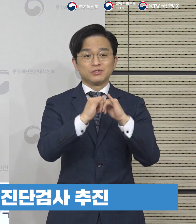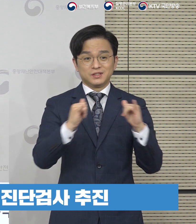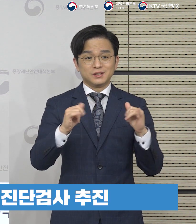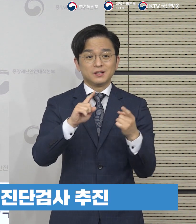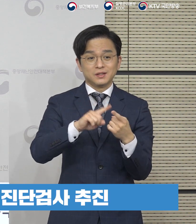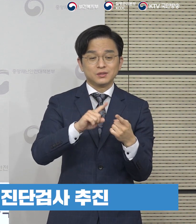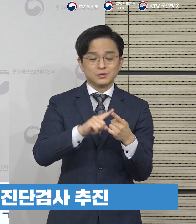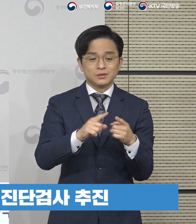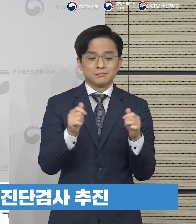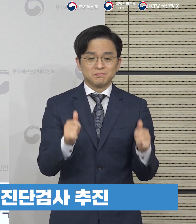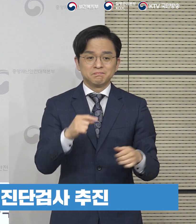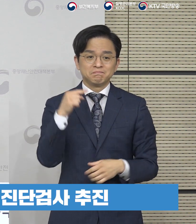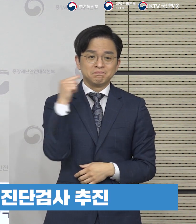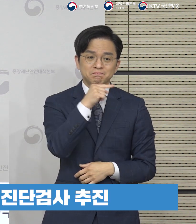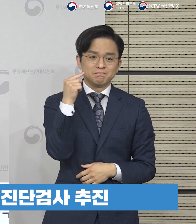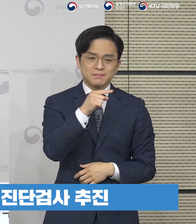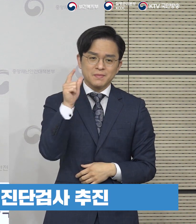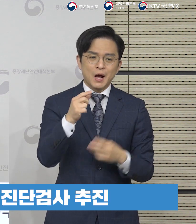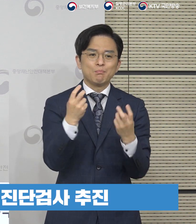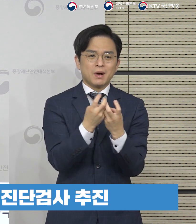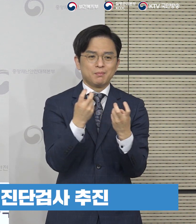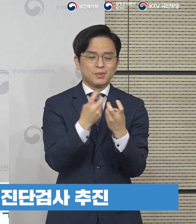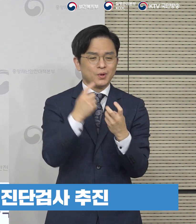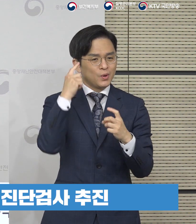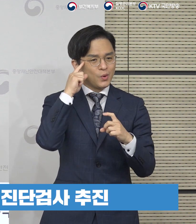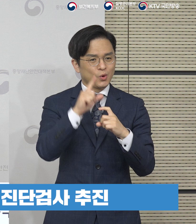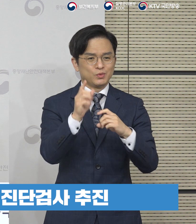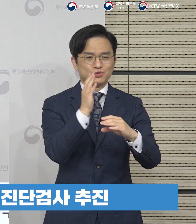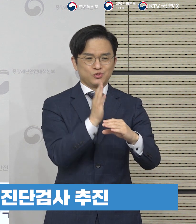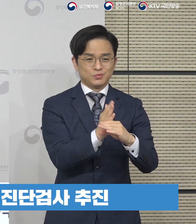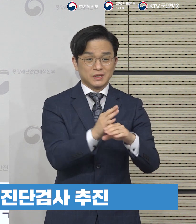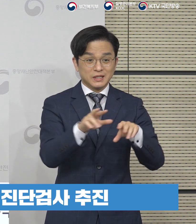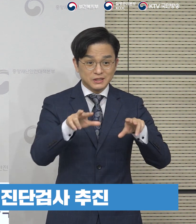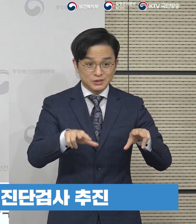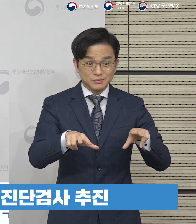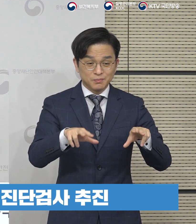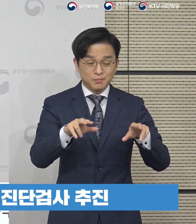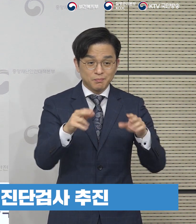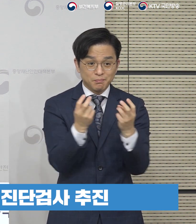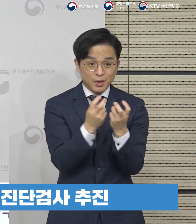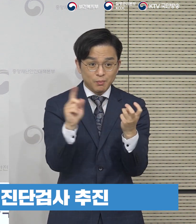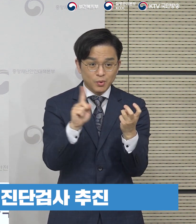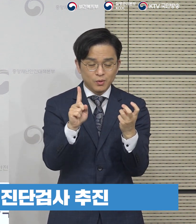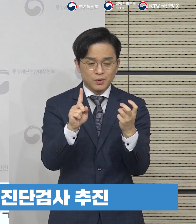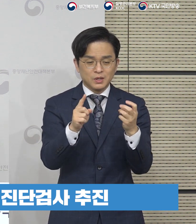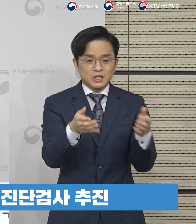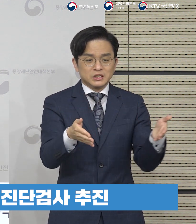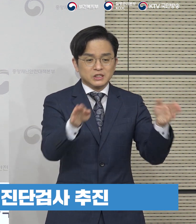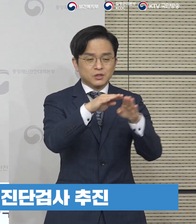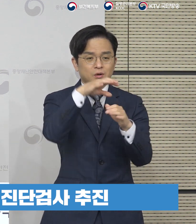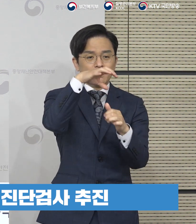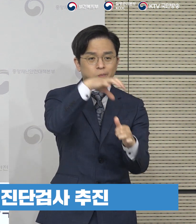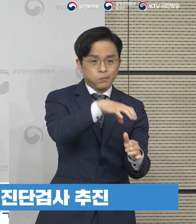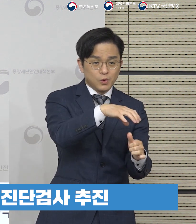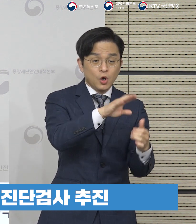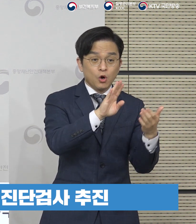동일한 수준의 방역 관리 방안을 추가로 검토하고 있습니다. 지금은 시설 격리